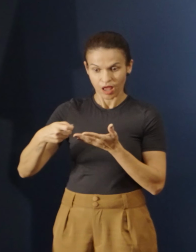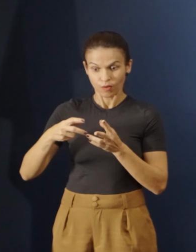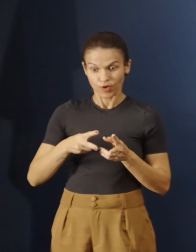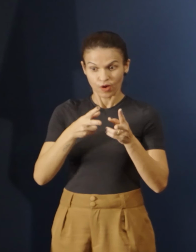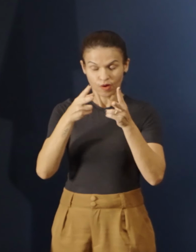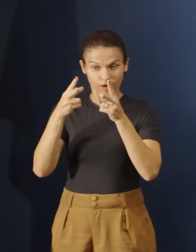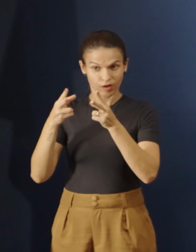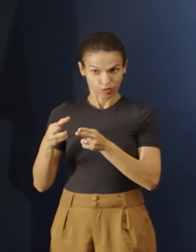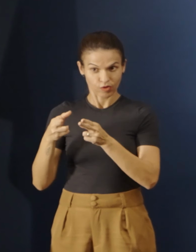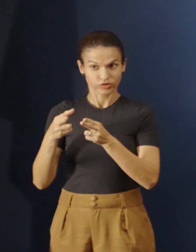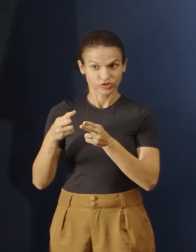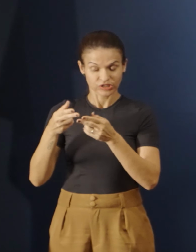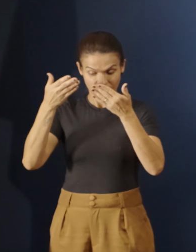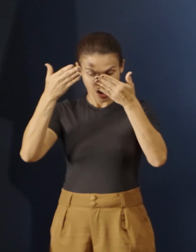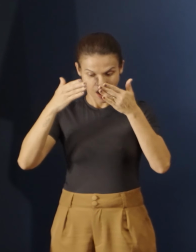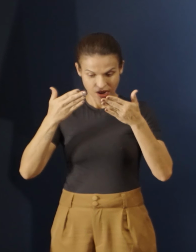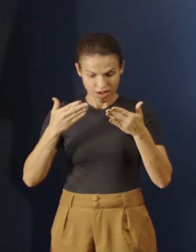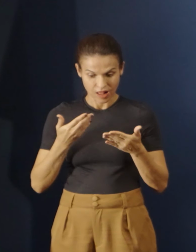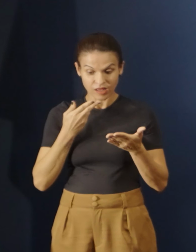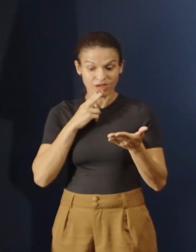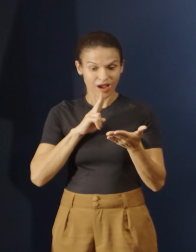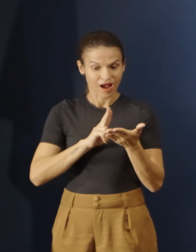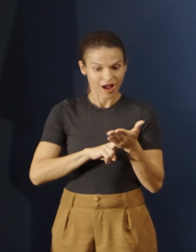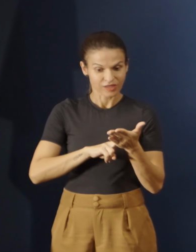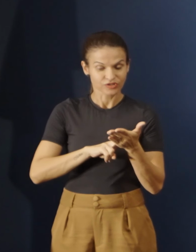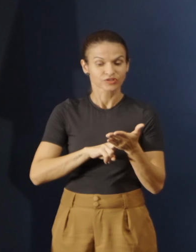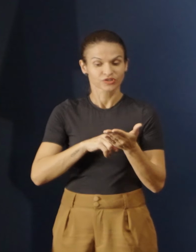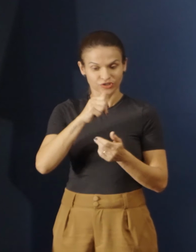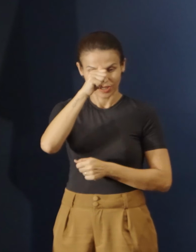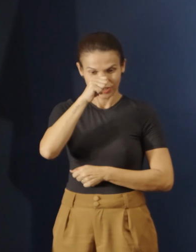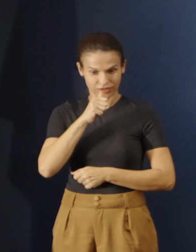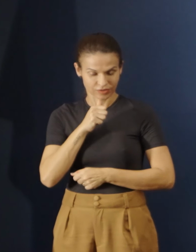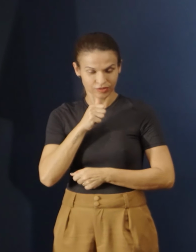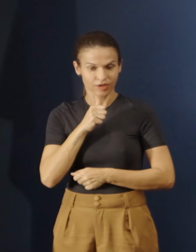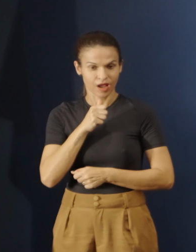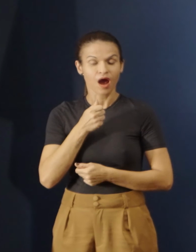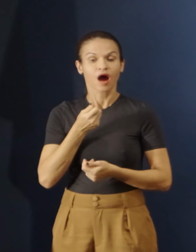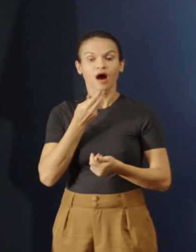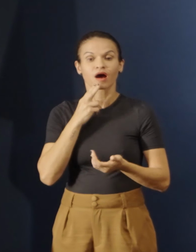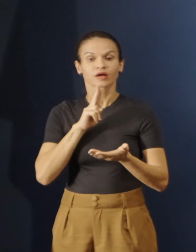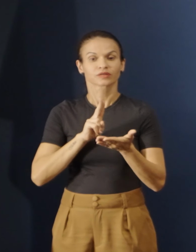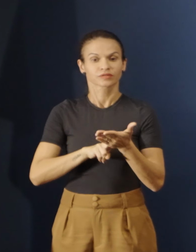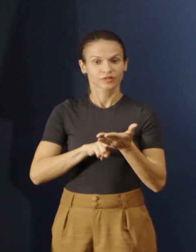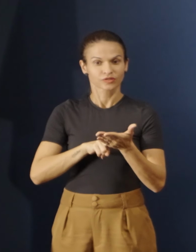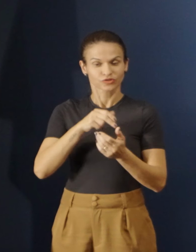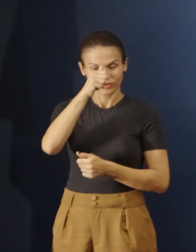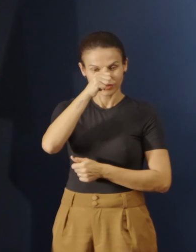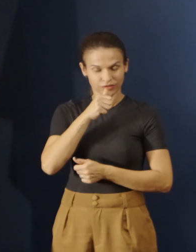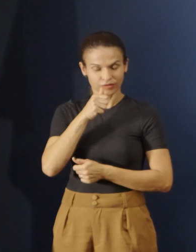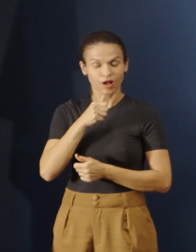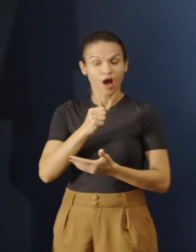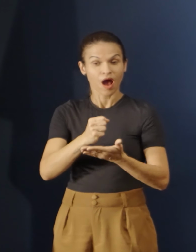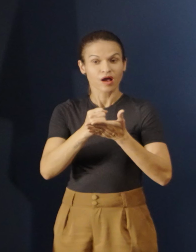recorte de análise, cartas de escritores, as cartas, a correspondência entre os escritores ajuda a